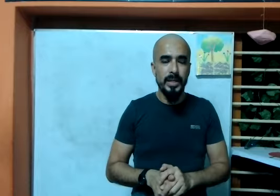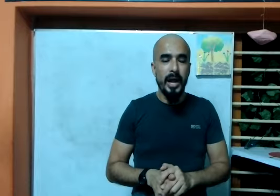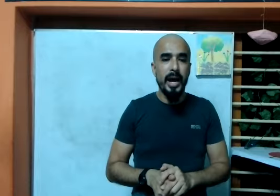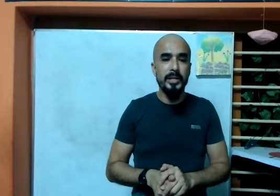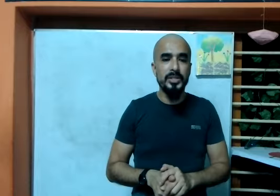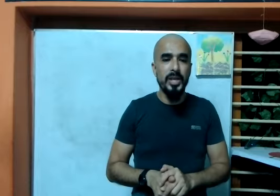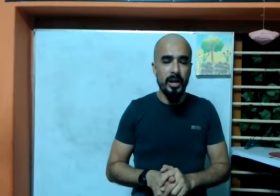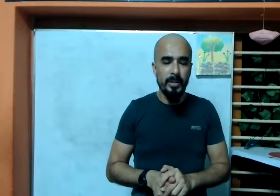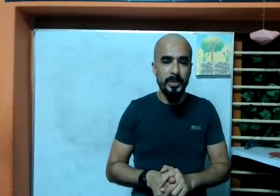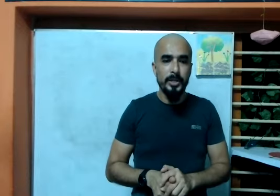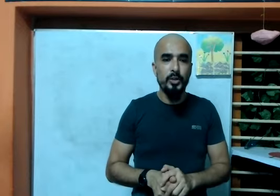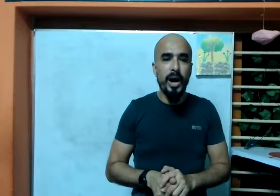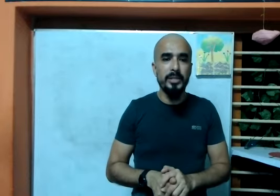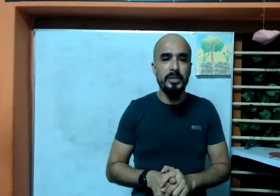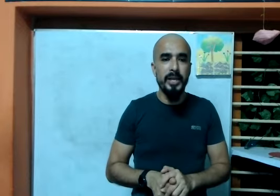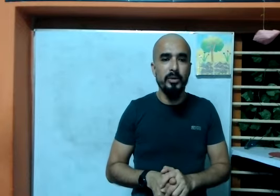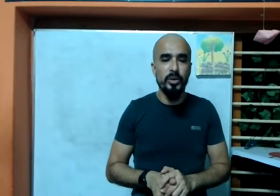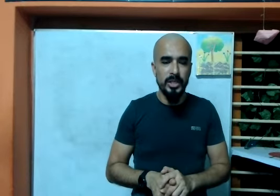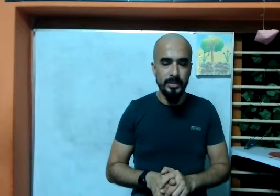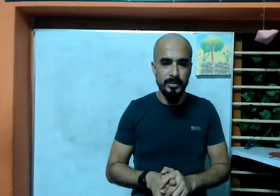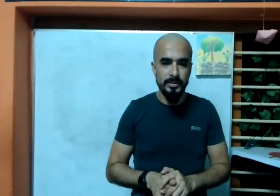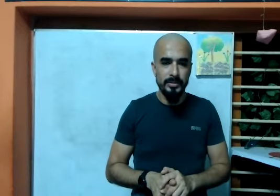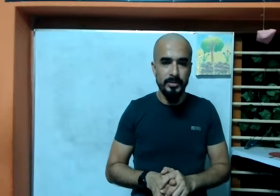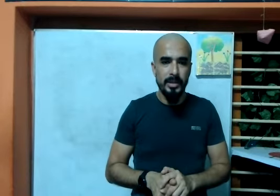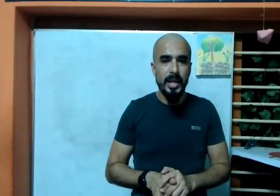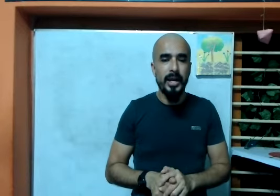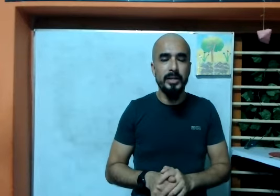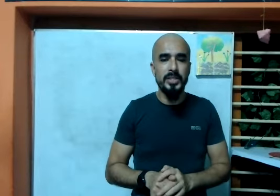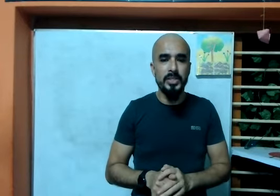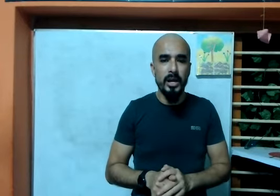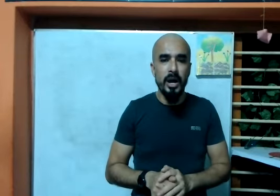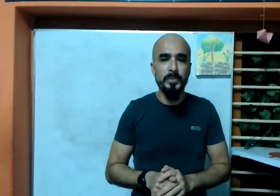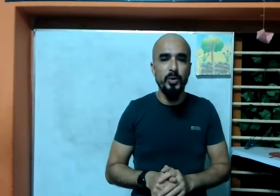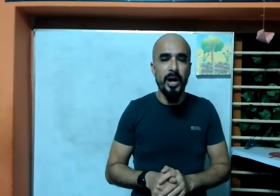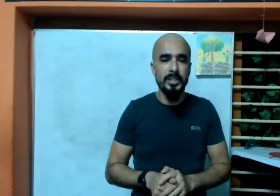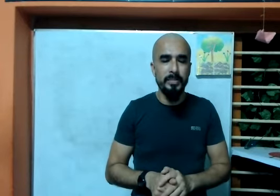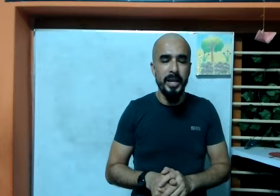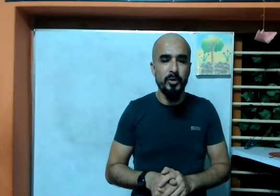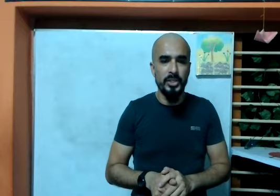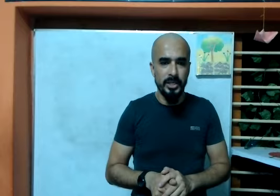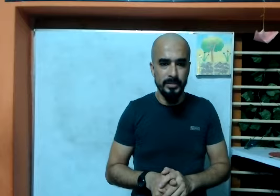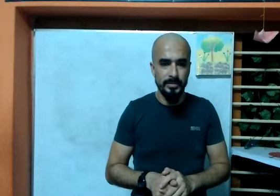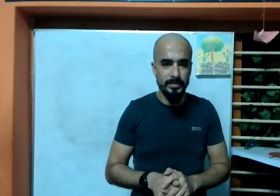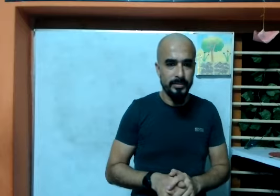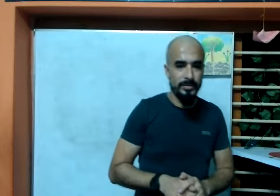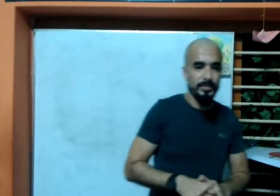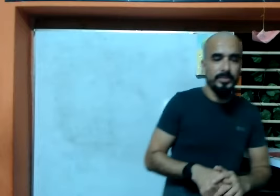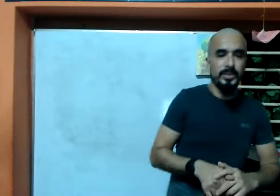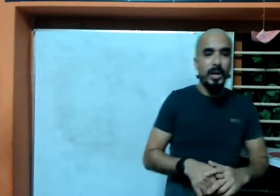আই আস্কড যারা টু আস্ক মি আ কোশ্চেন আই আস্কড যারা টু আস্ক মি আ কোশ্চেন